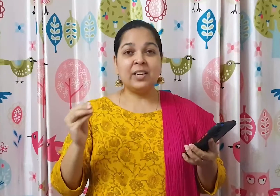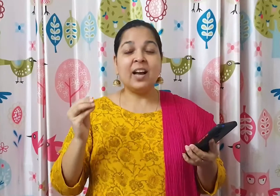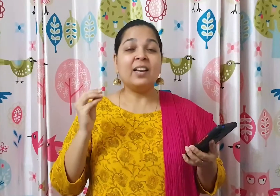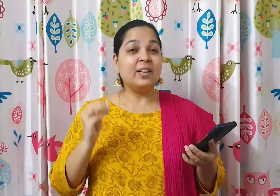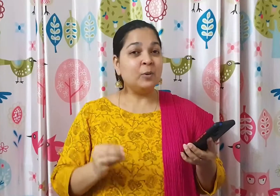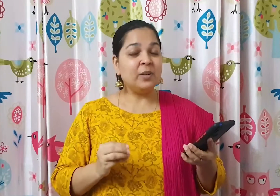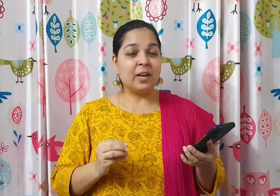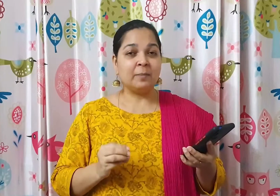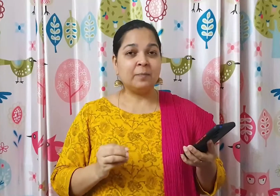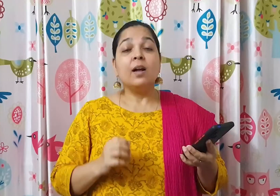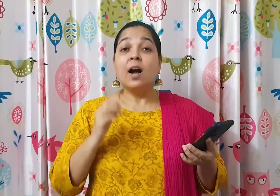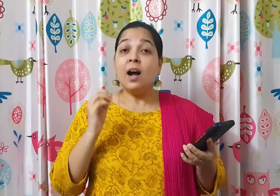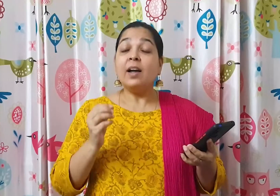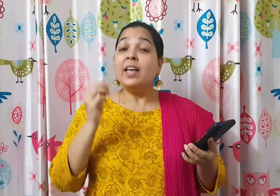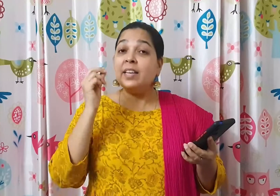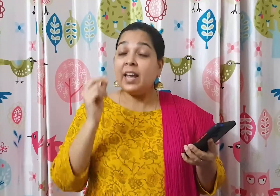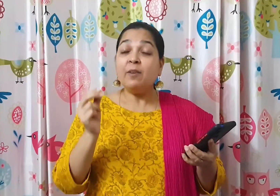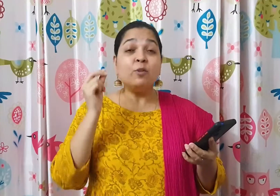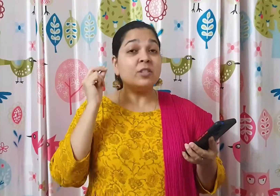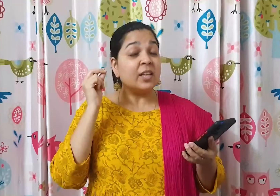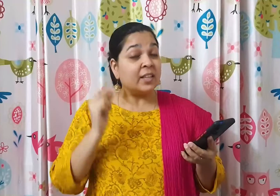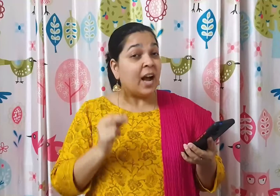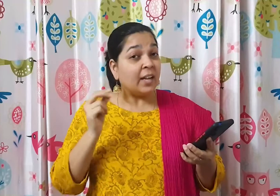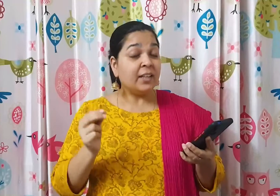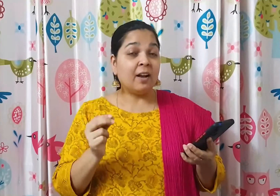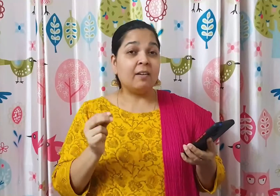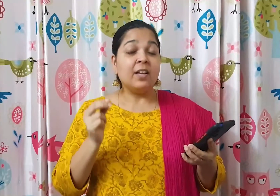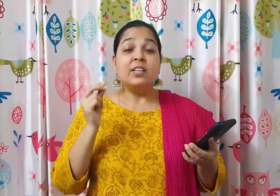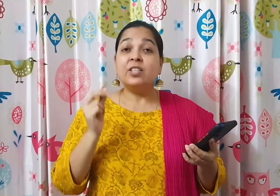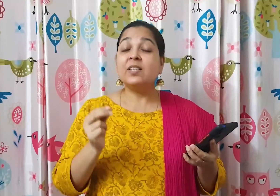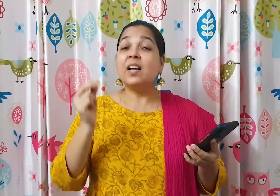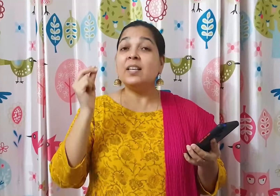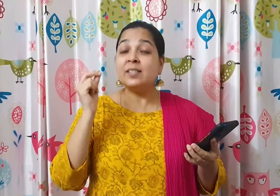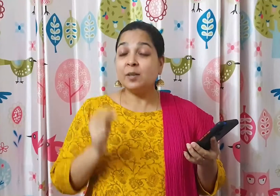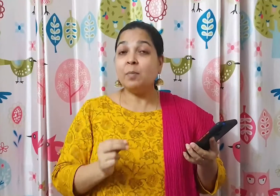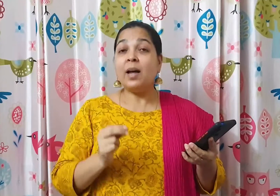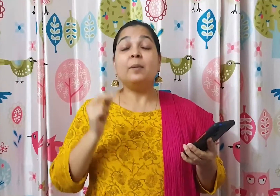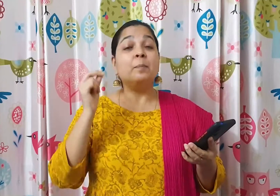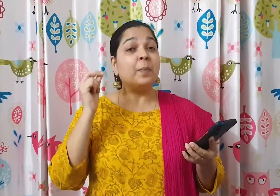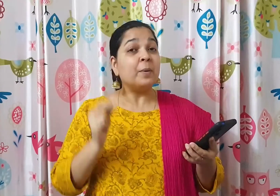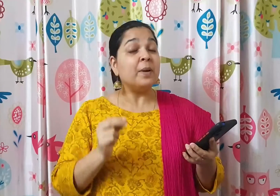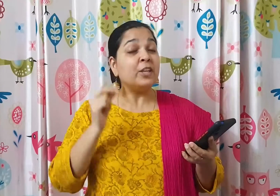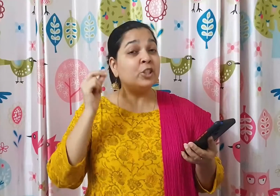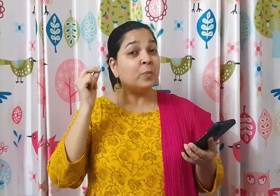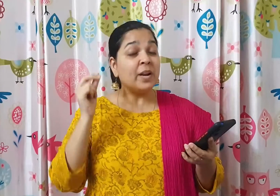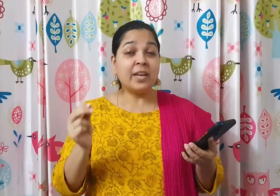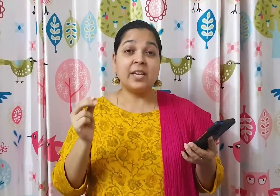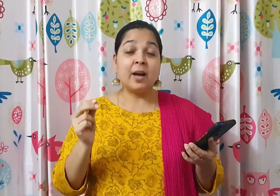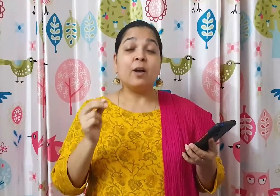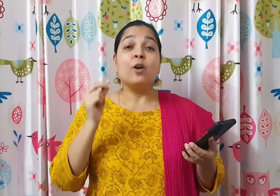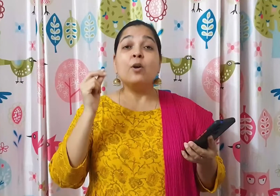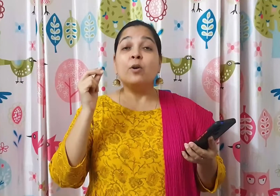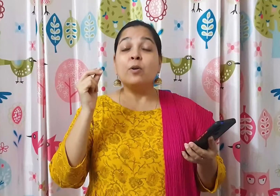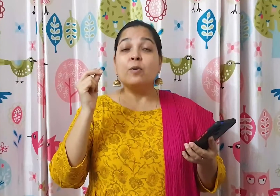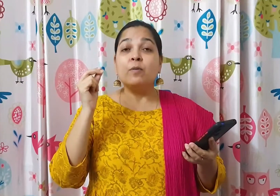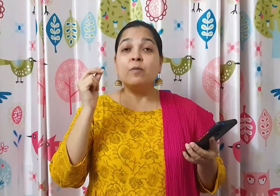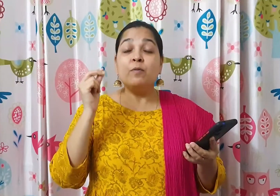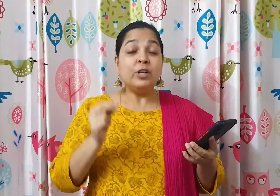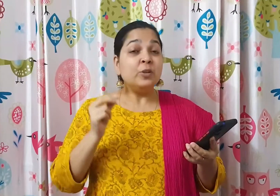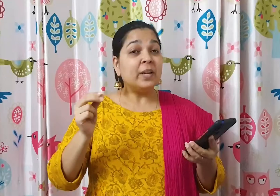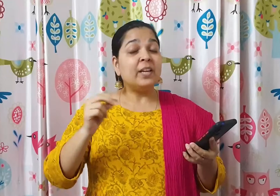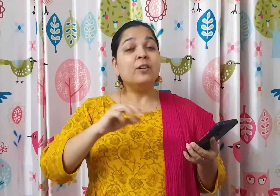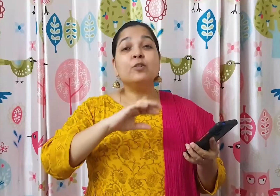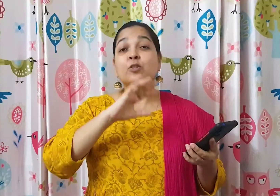সুফল পোৱা হোৱা নাছিল। কিন্তু যেতিয়া তেওঁ যীশুখ্ৰীষ্টৰ বিষয়ে শুনিলে, তেওঁ নিজকে ক'লে, যদি মই যীশুখ্ৰীষ্টৰ